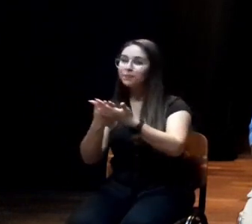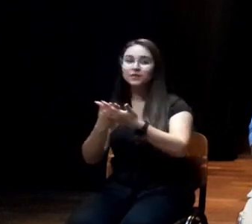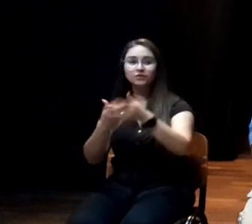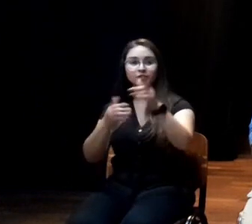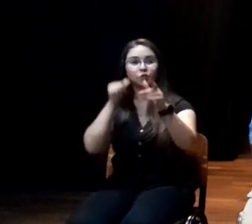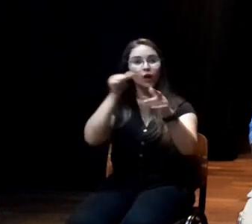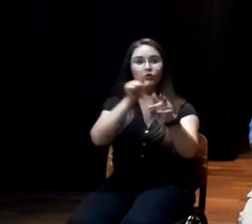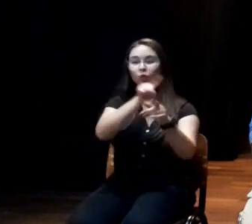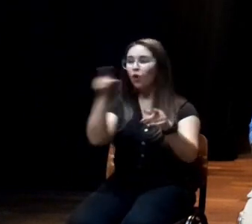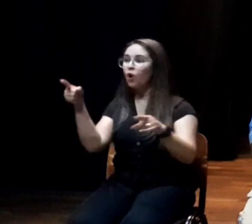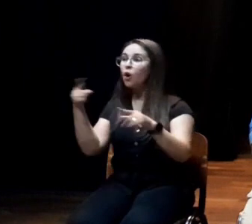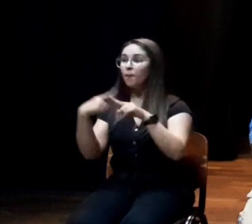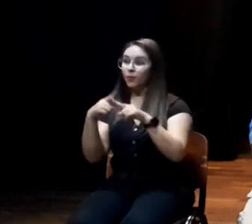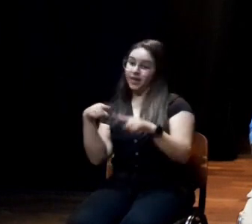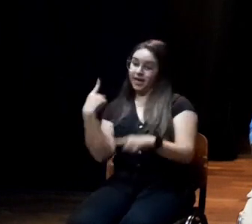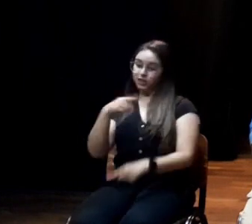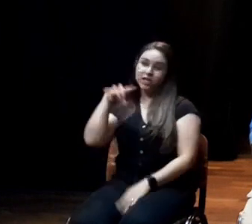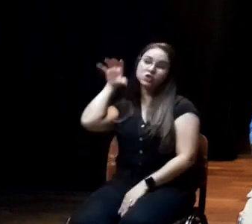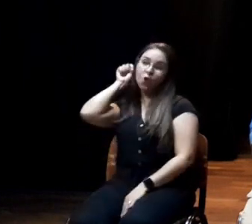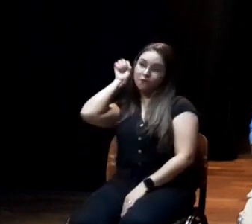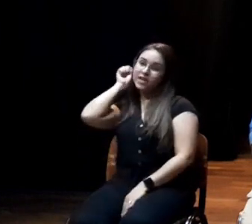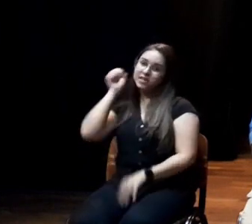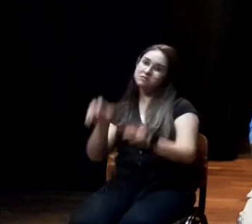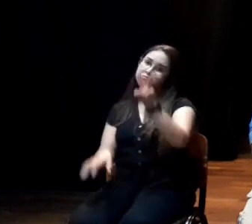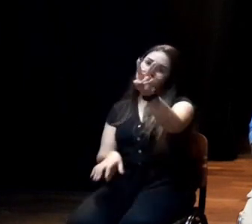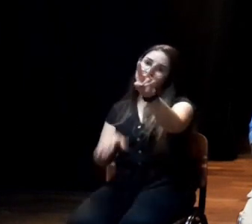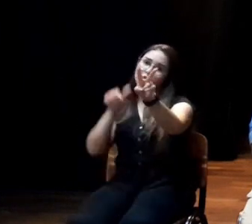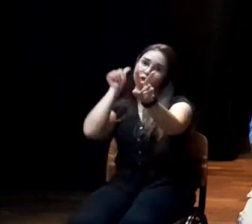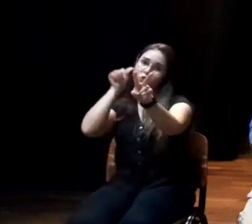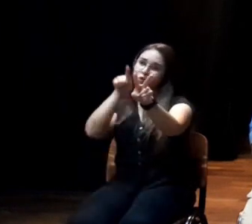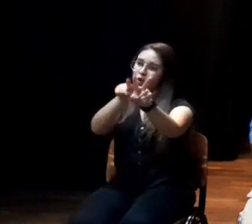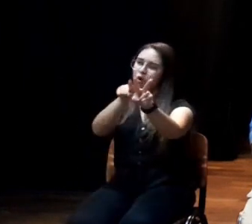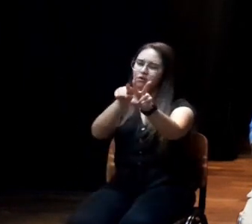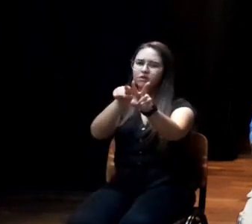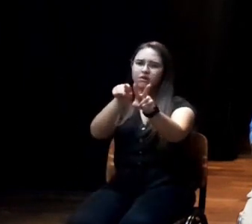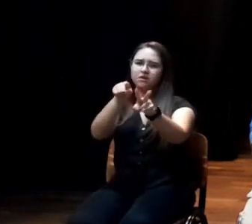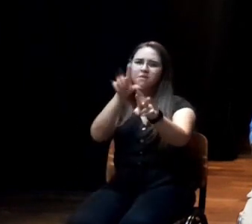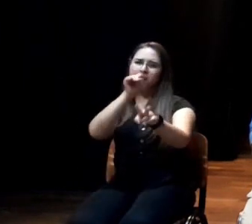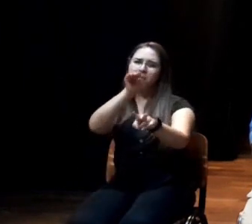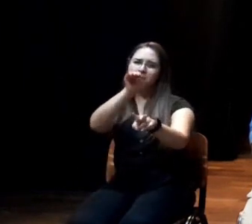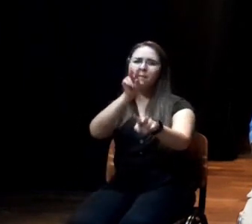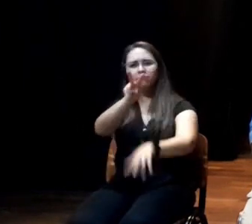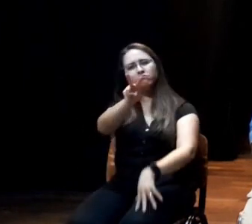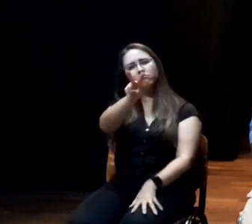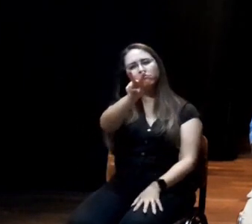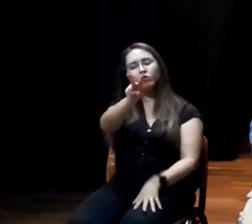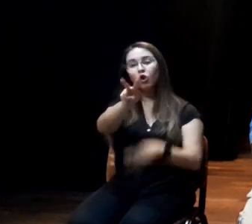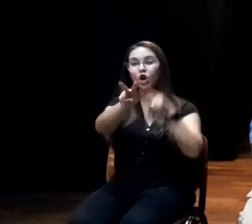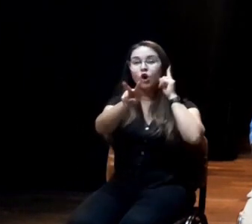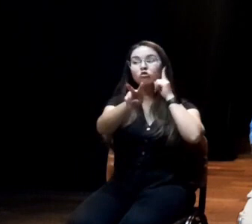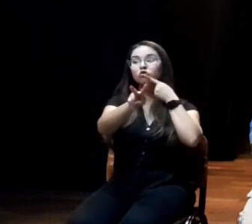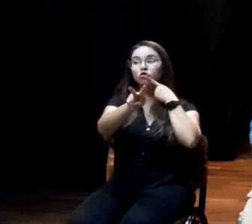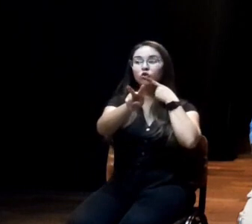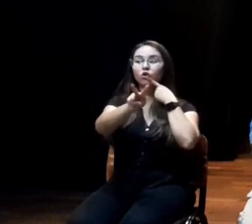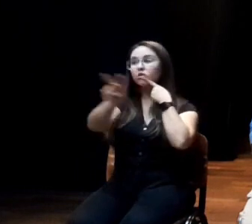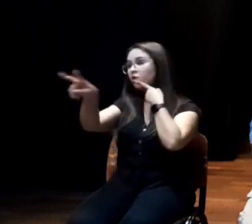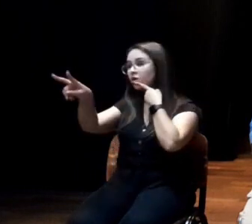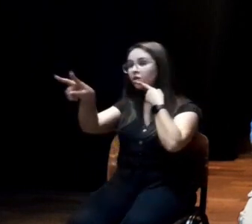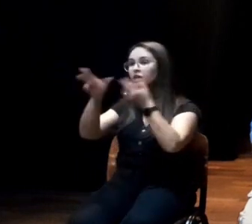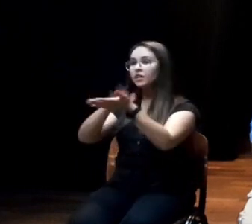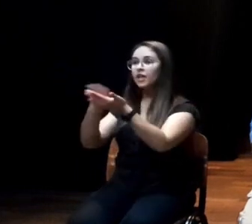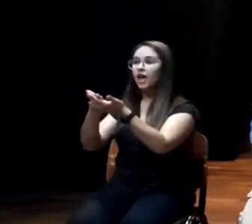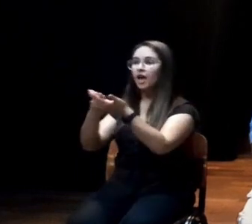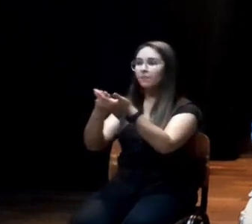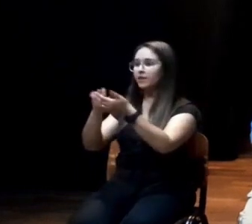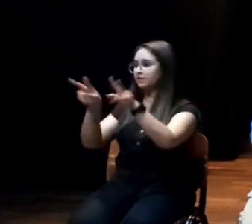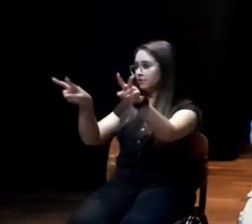passando. Porque a gente que é ouvinte, a gente já está olhando para o autor, ali falando, tal. E o surdo, ele está olhando para o intérprete.